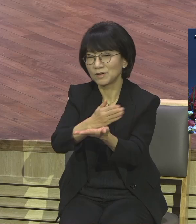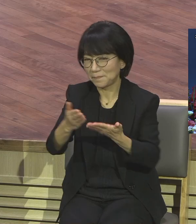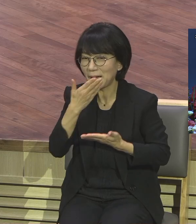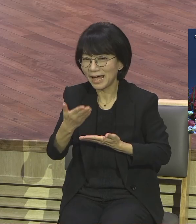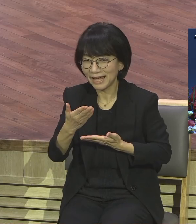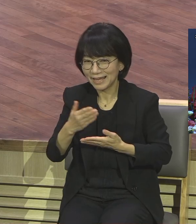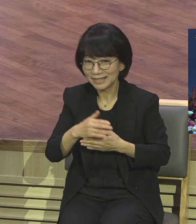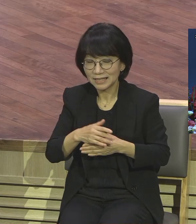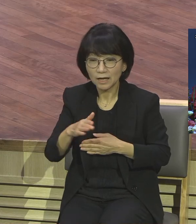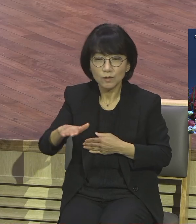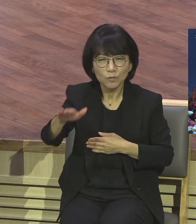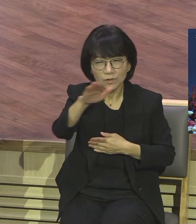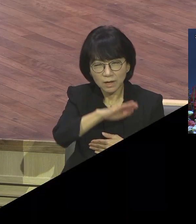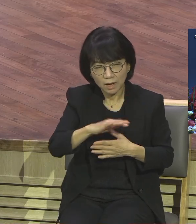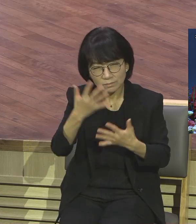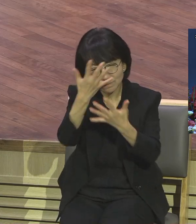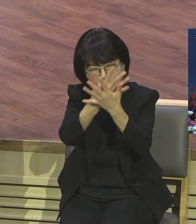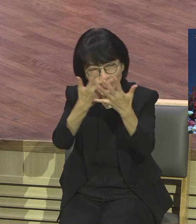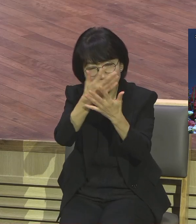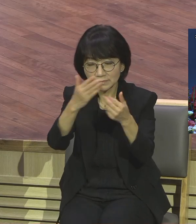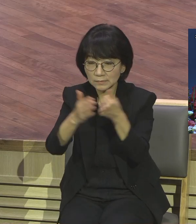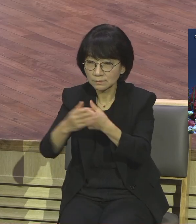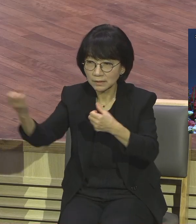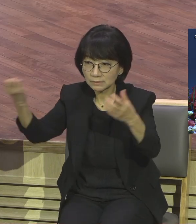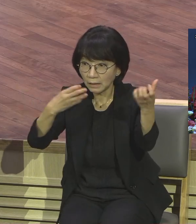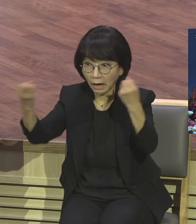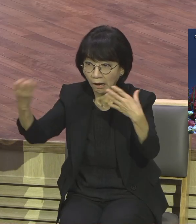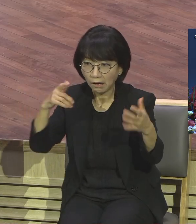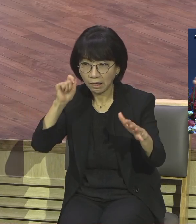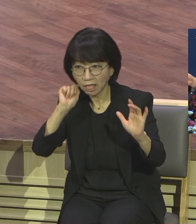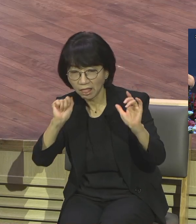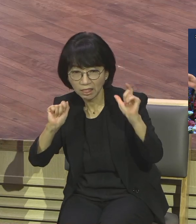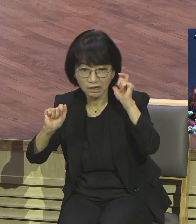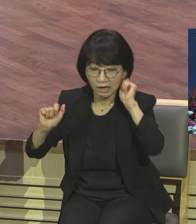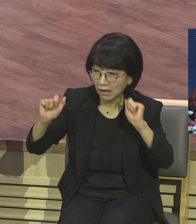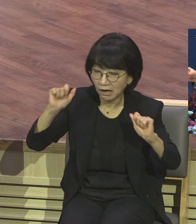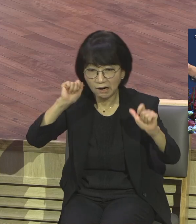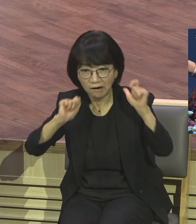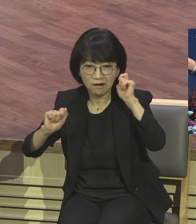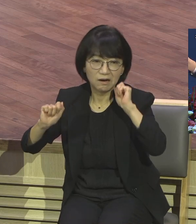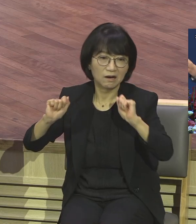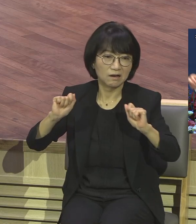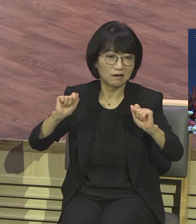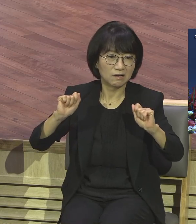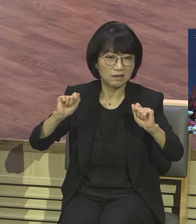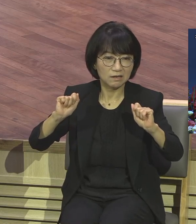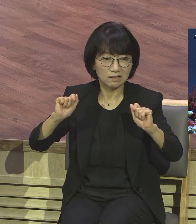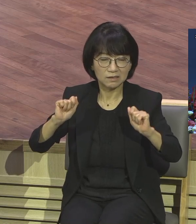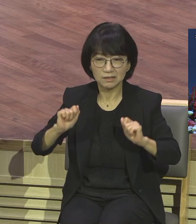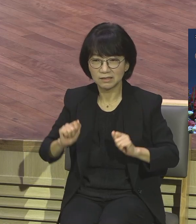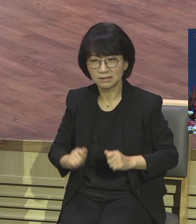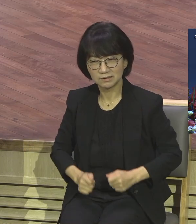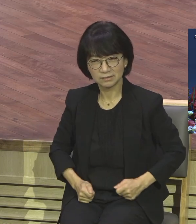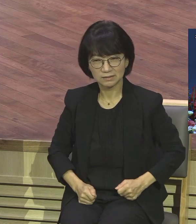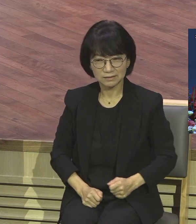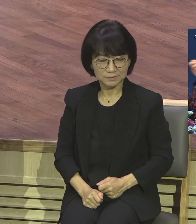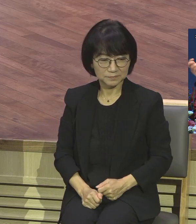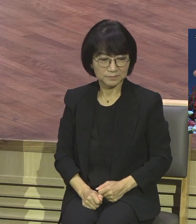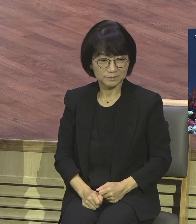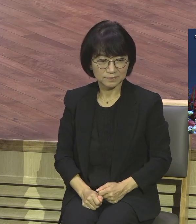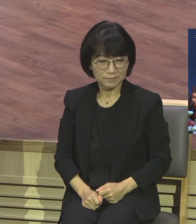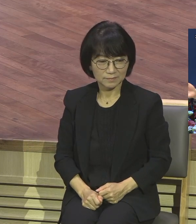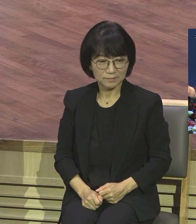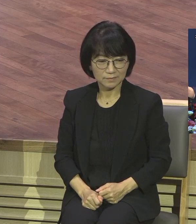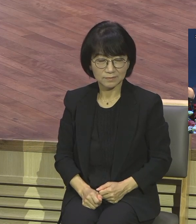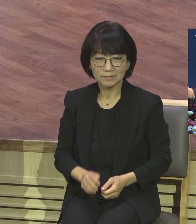흔들리고 저리 흔들리고 그야말로 정신 뺏기고 그리고 이 교회를 떠나가서 이상한 데 가서 또 뭐 이게 저 다 가짜야 이